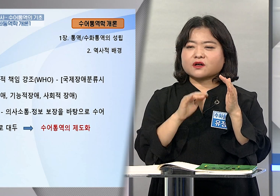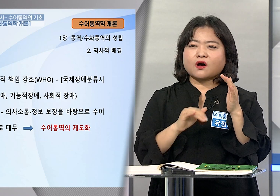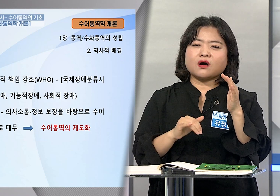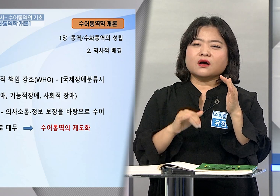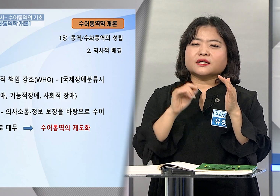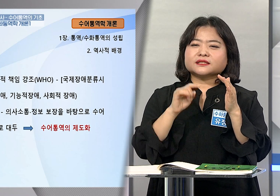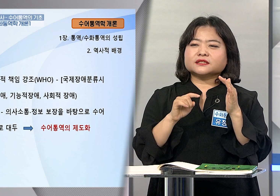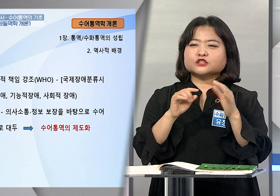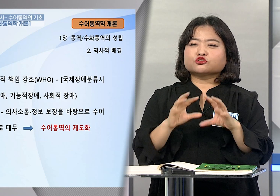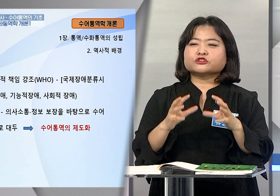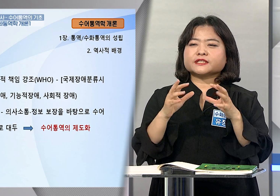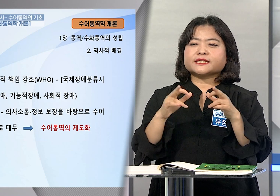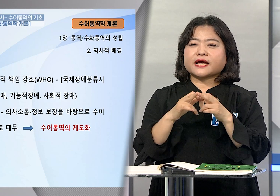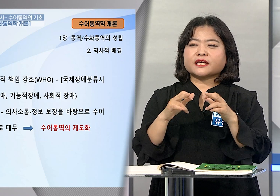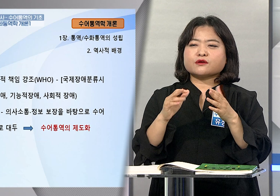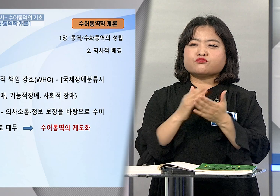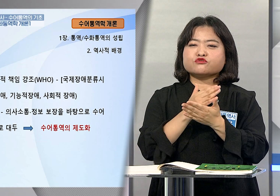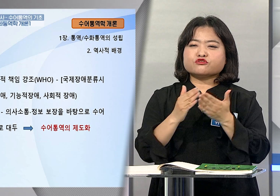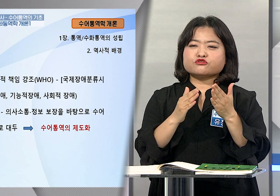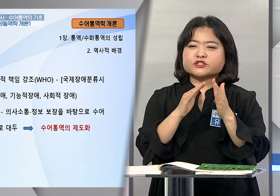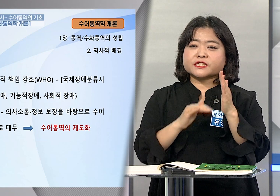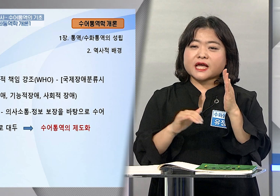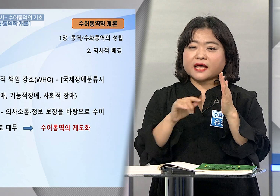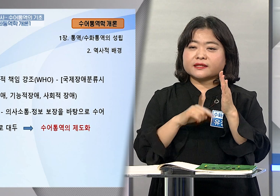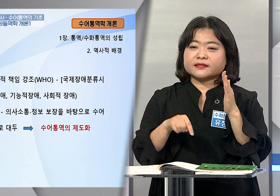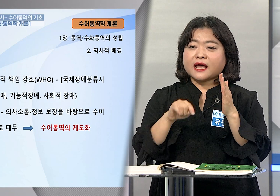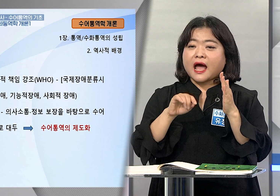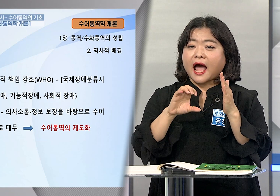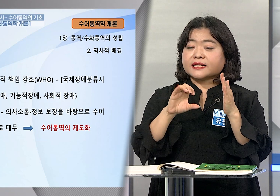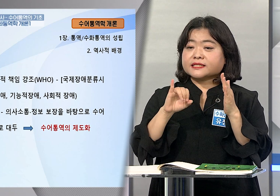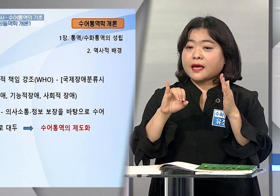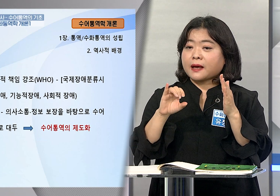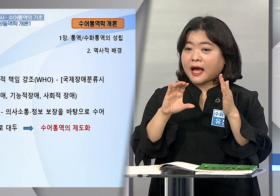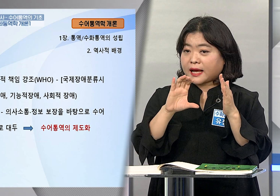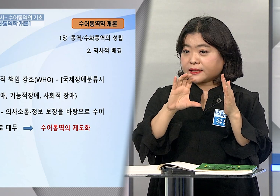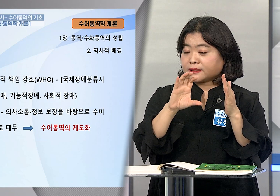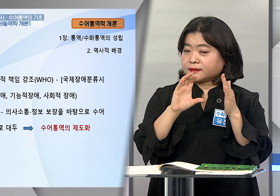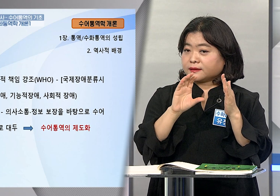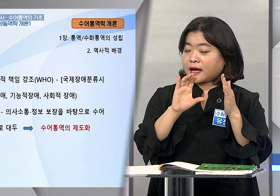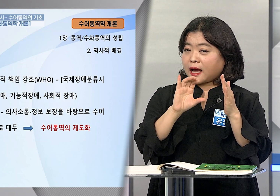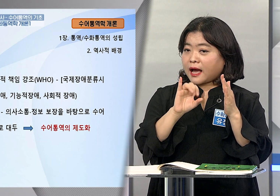있습니다. 그래서 그 국제장애인 분류 시안